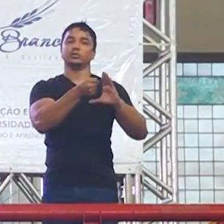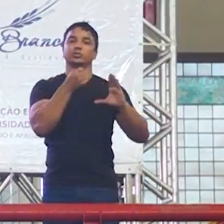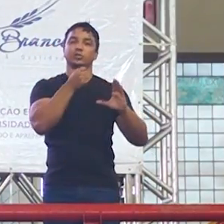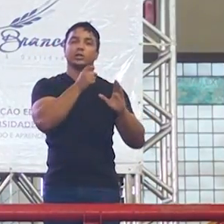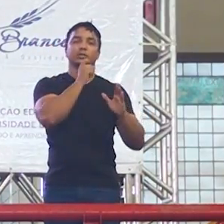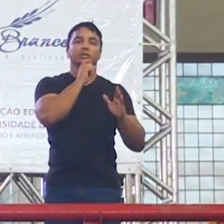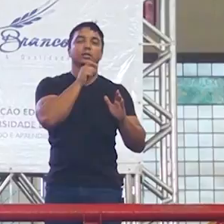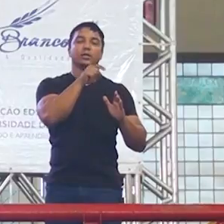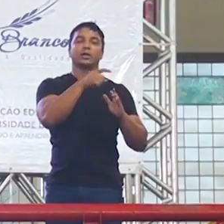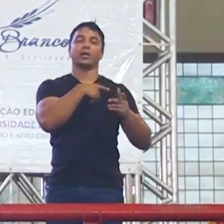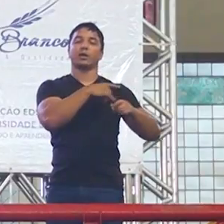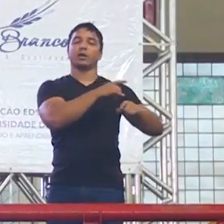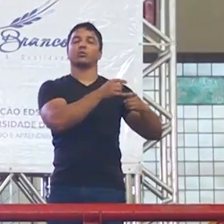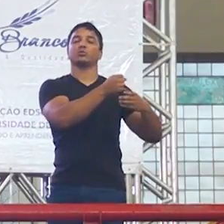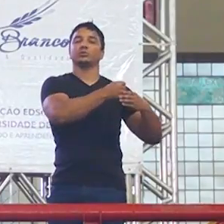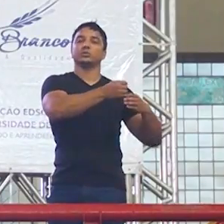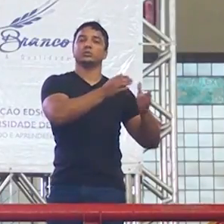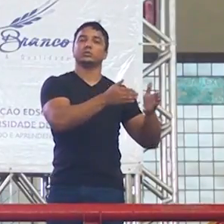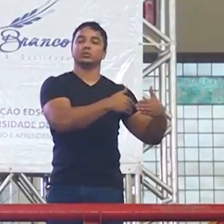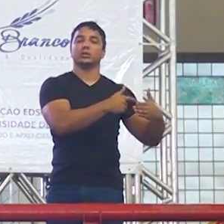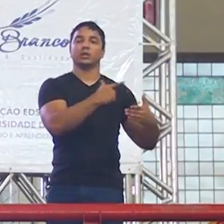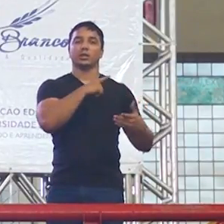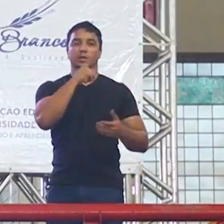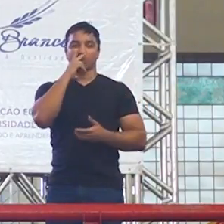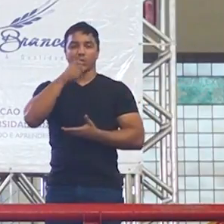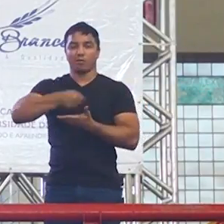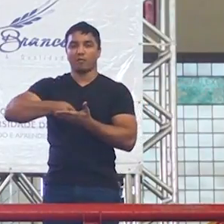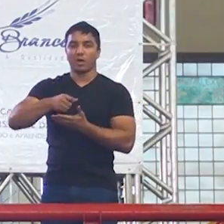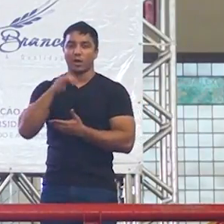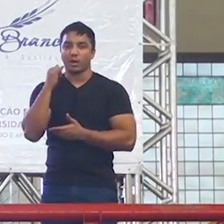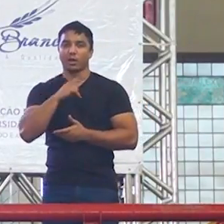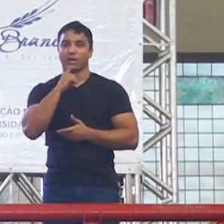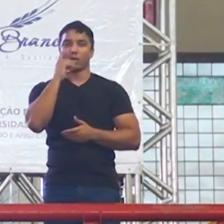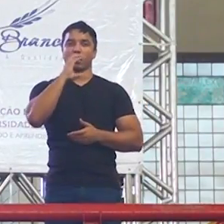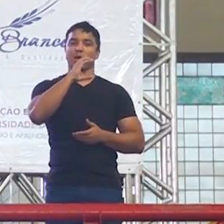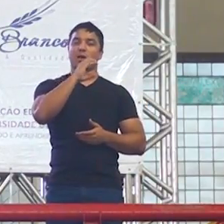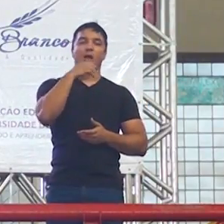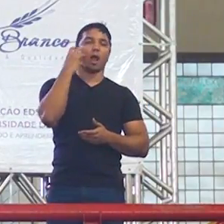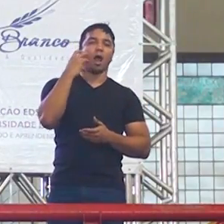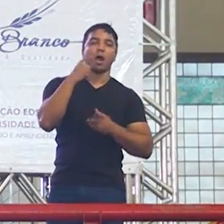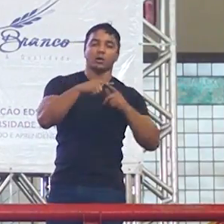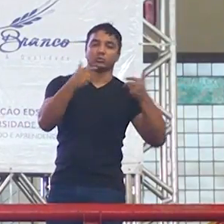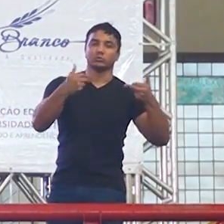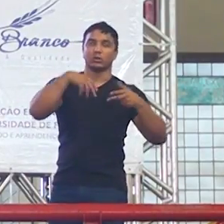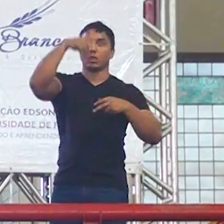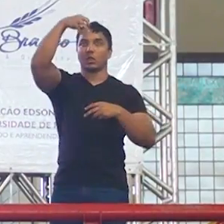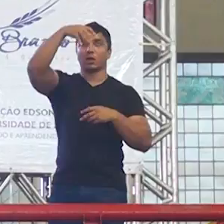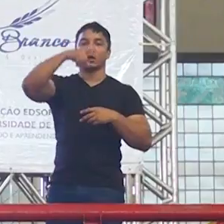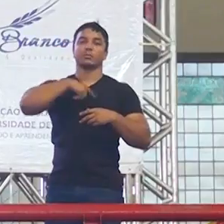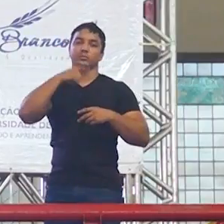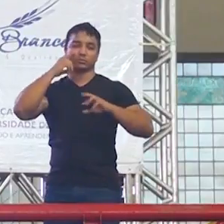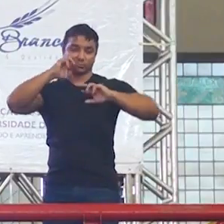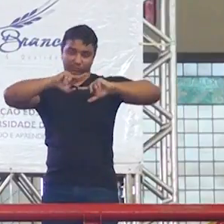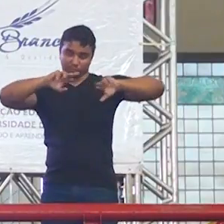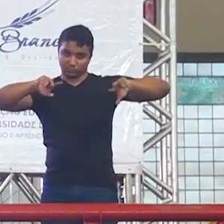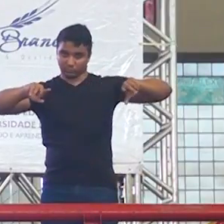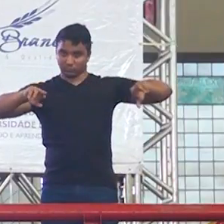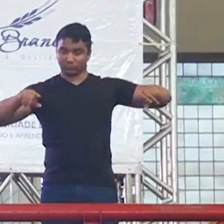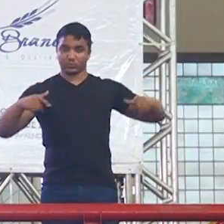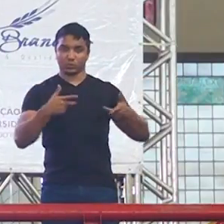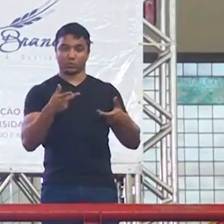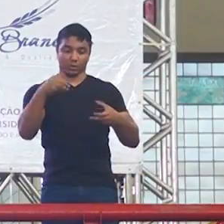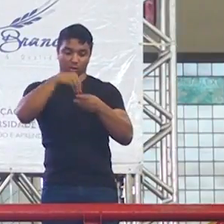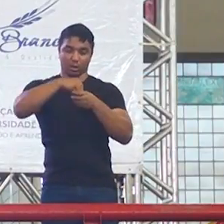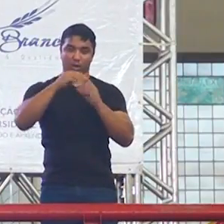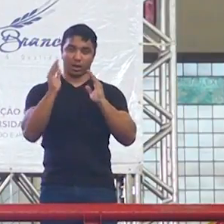na cozinha, aí tem um ferro elétrico, tem um rádio, tem uma lâmpada, tem um aparelho